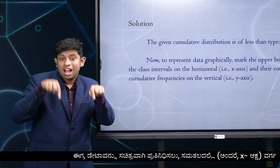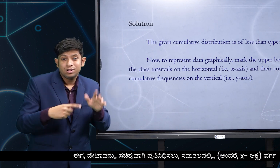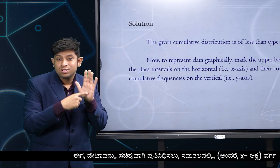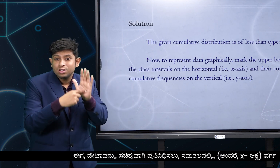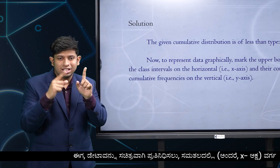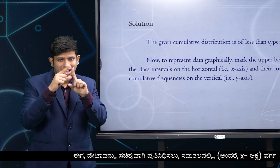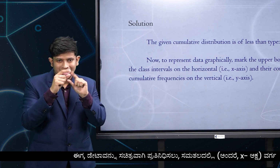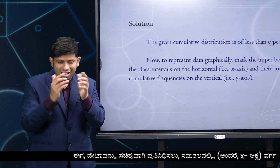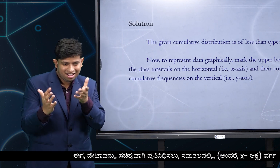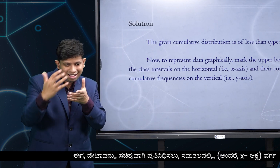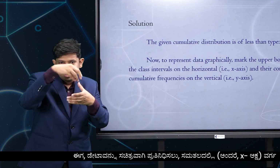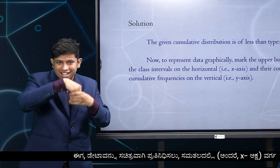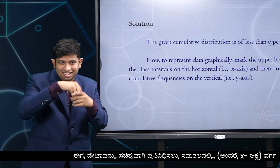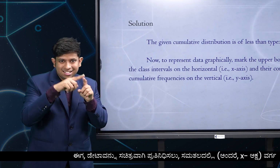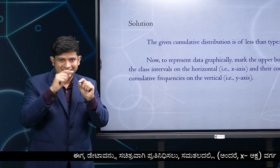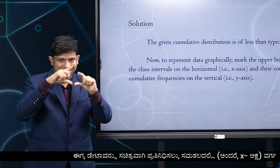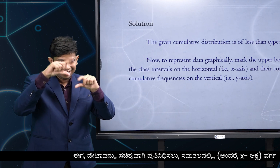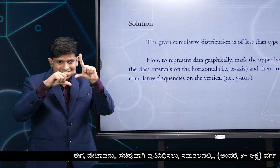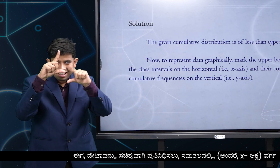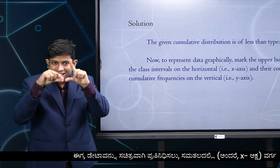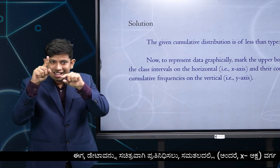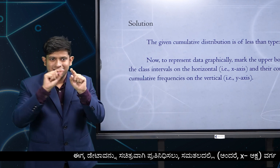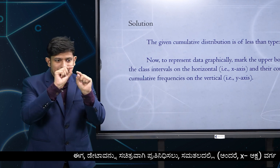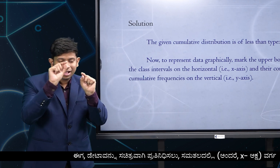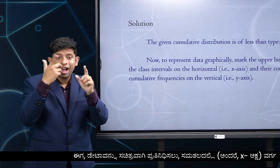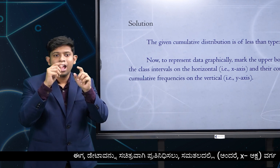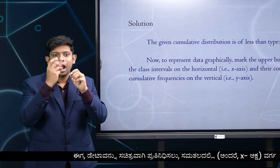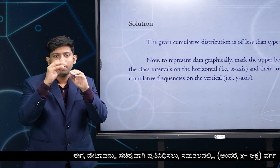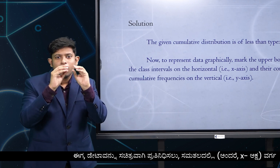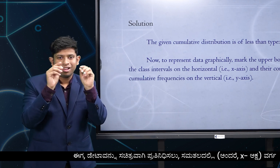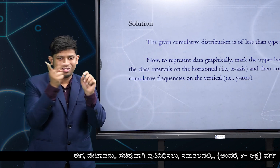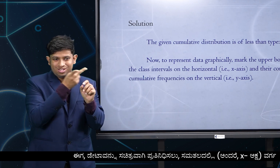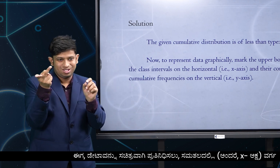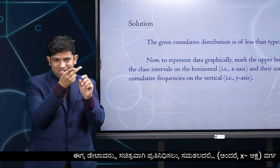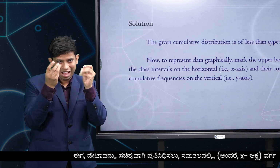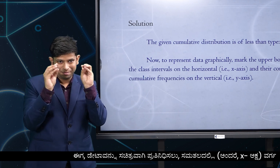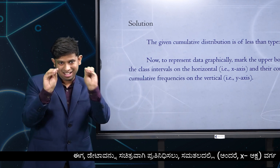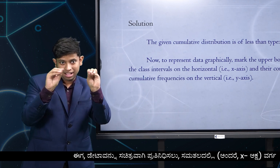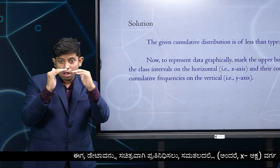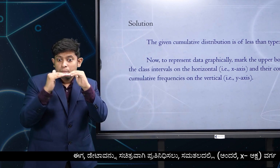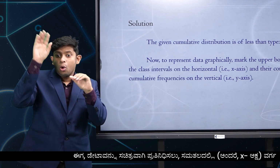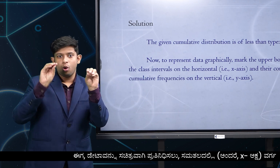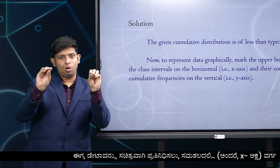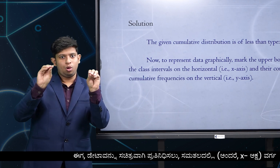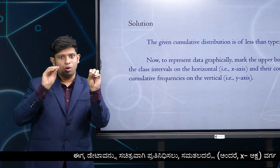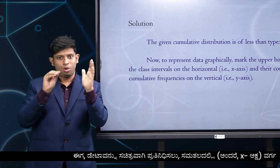ಈಗ ಡೇಟಾವನ್ನು ಸಚಿತ್ರವಾಗಿ ಪ್ರತಿನಿಧಿಸಲು ಸಮತಲದಲ್ಲಿ ಅಂದರೆ x- ಅಕ್ಷ,